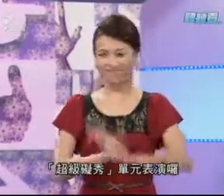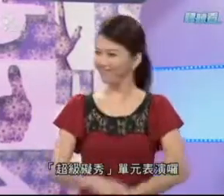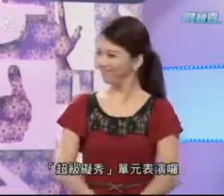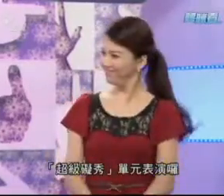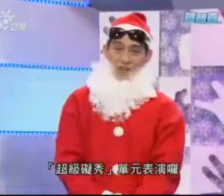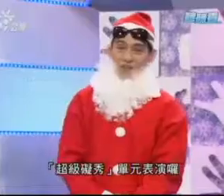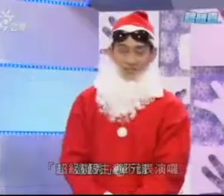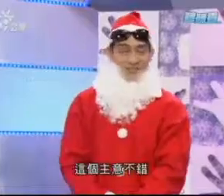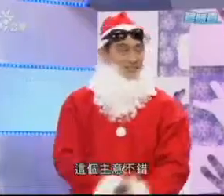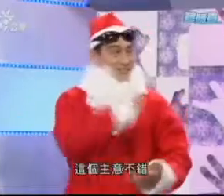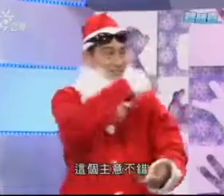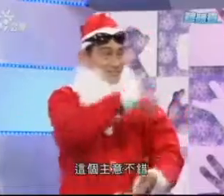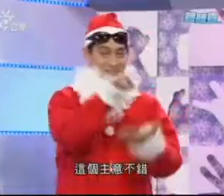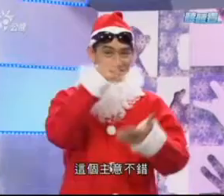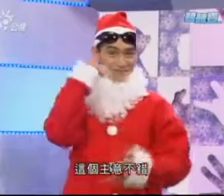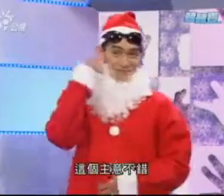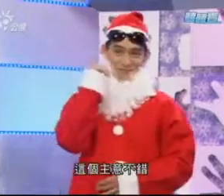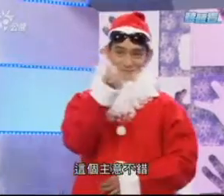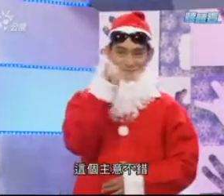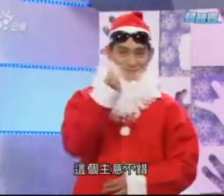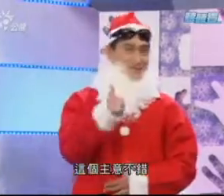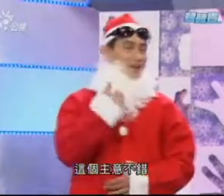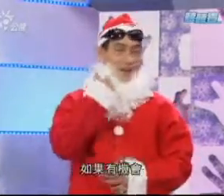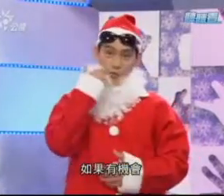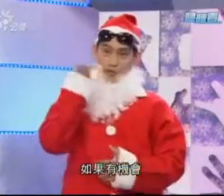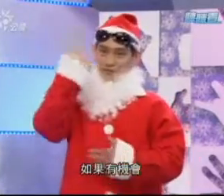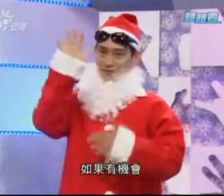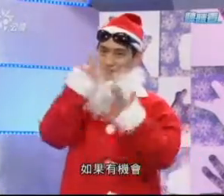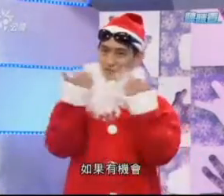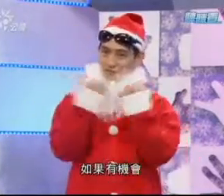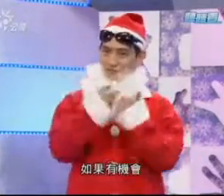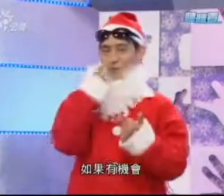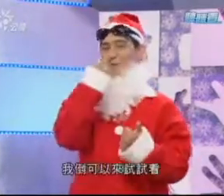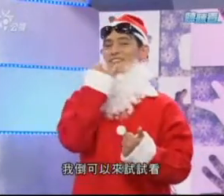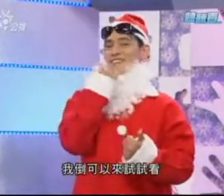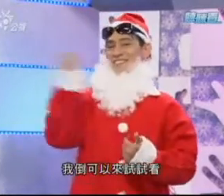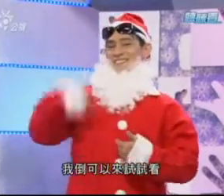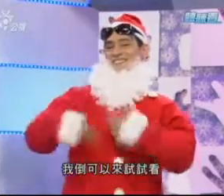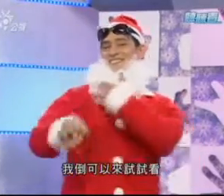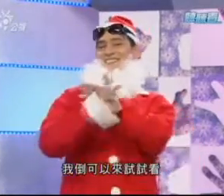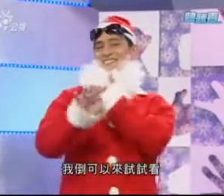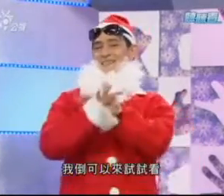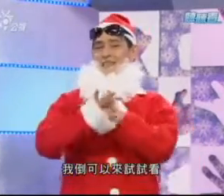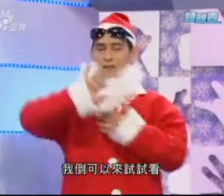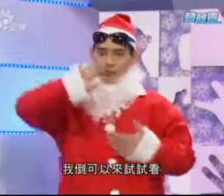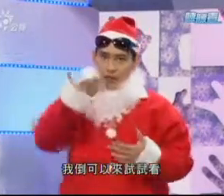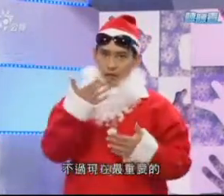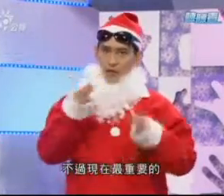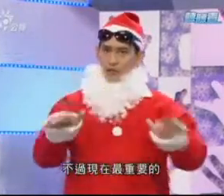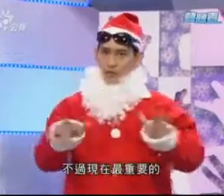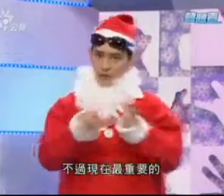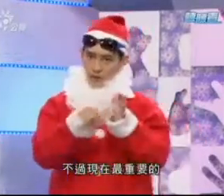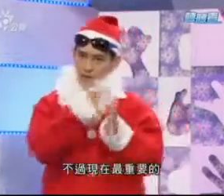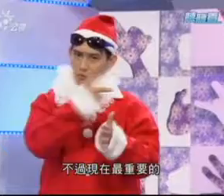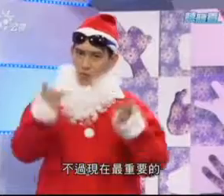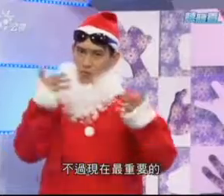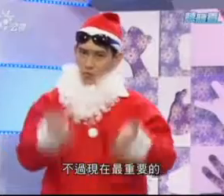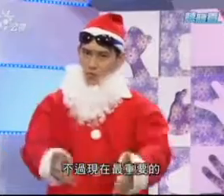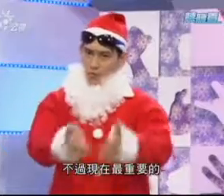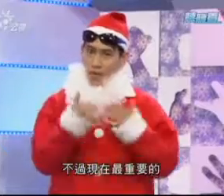咯。 哎，这个主意不错，如果有机会啊，我倒可以来试试看。不过啊，现在最重